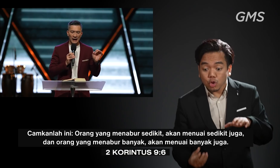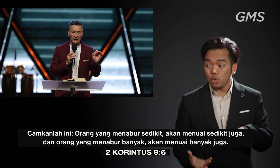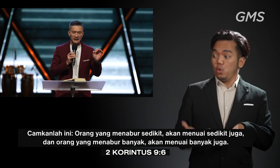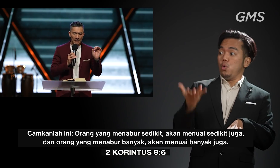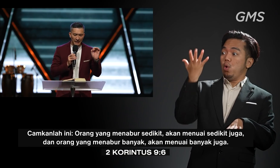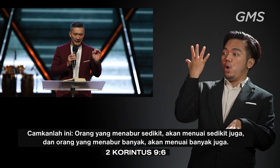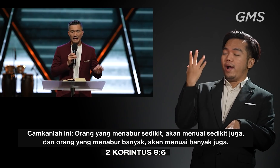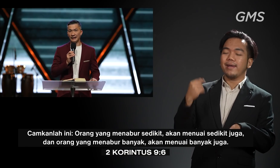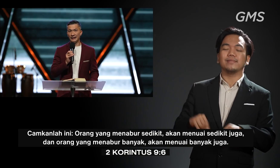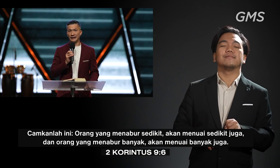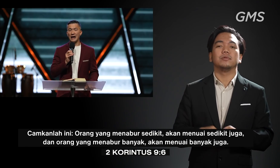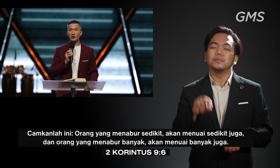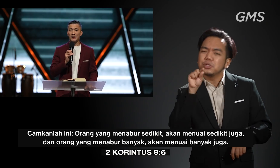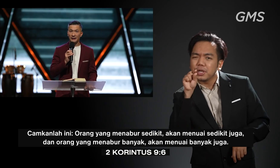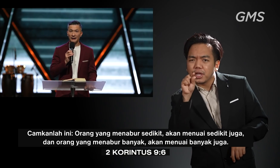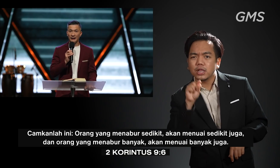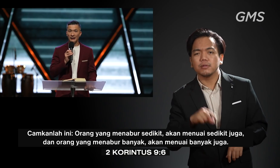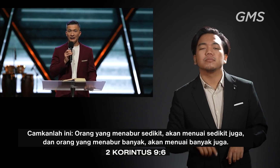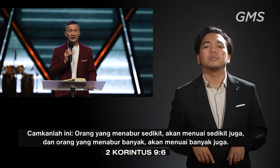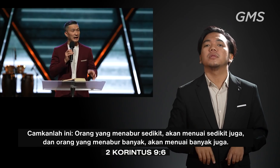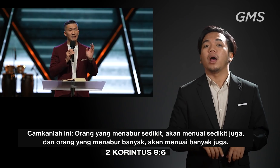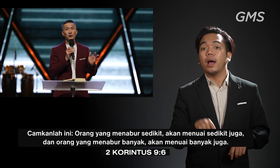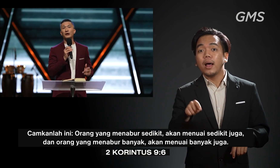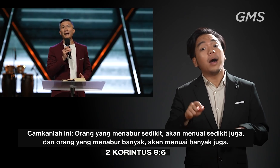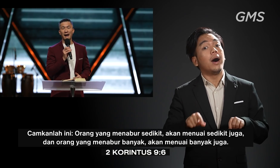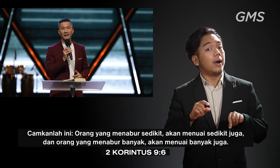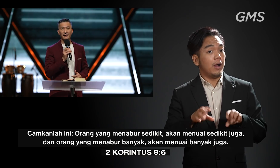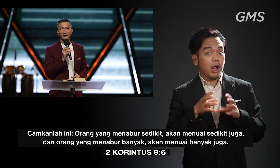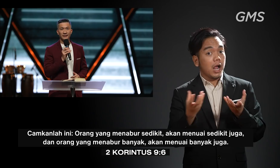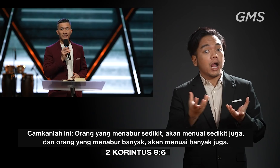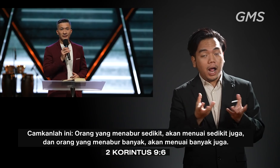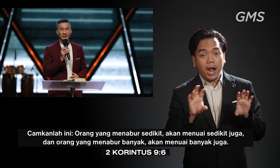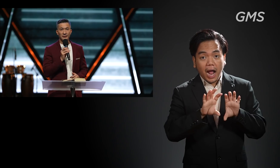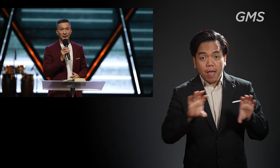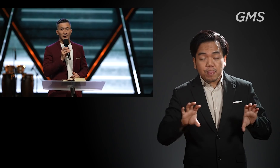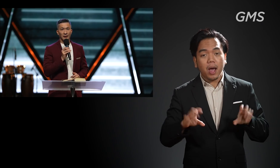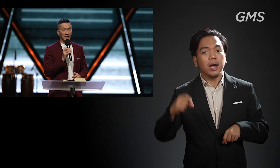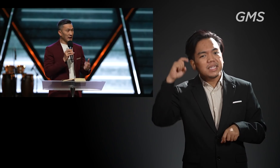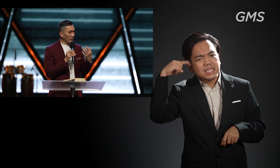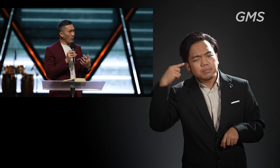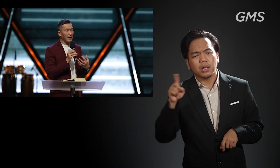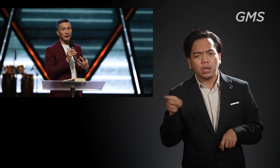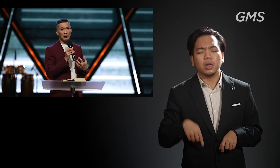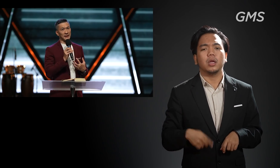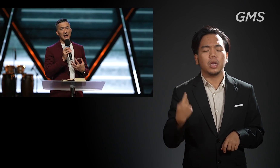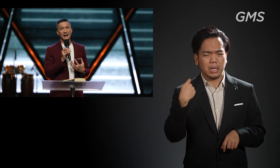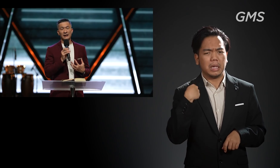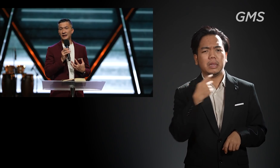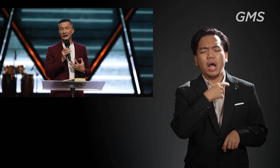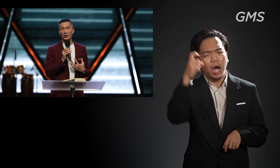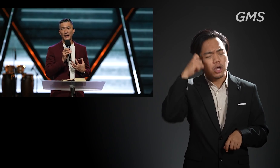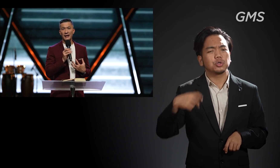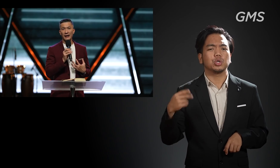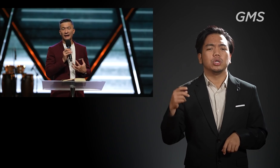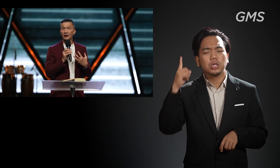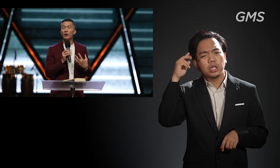Dari sejak kata camkanlah ini, kita harus mengerti. Kita ini menuju kemana? Dengan keuangan yang Tuhan percayakan